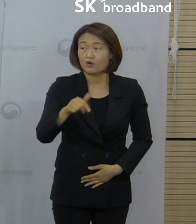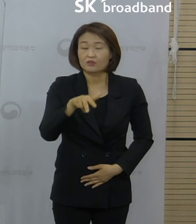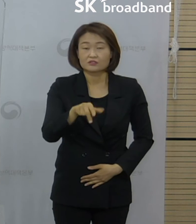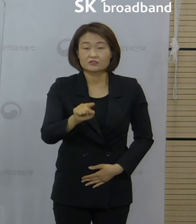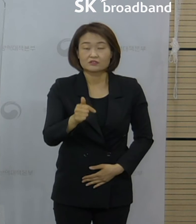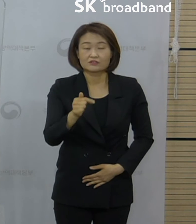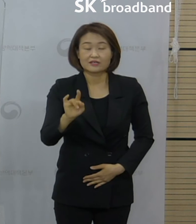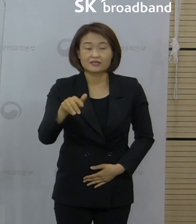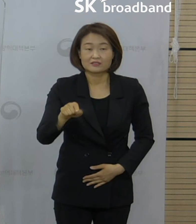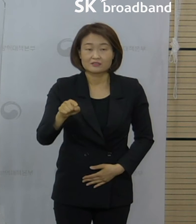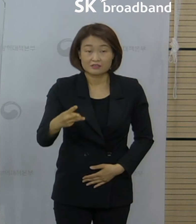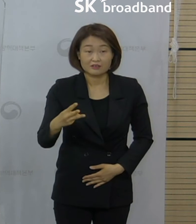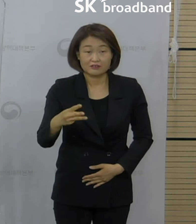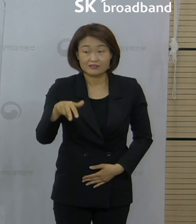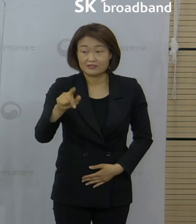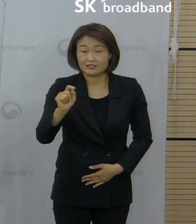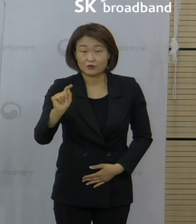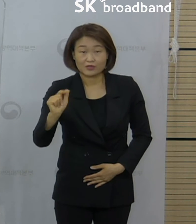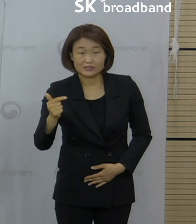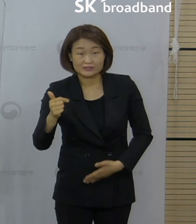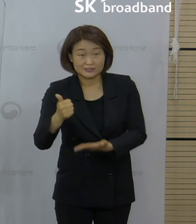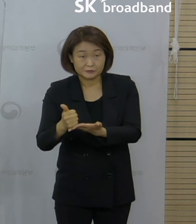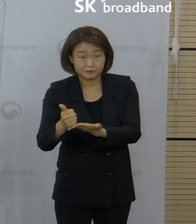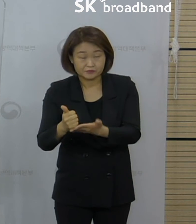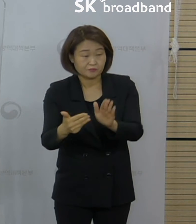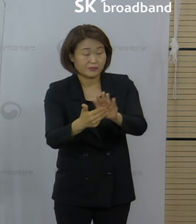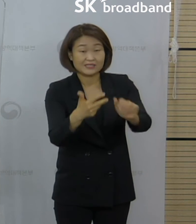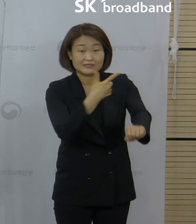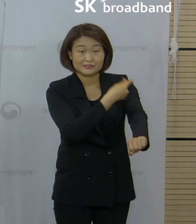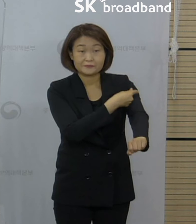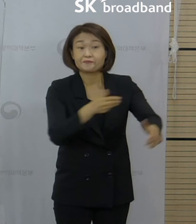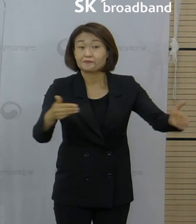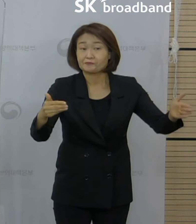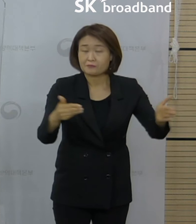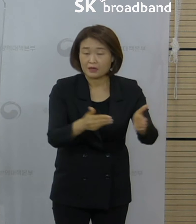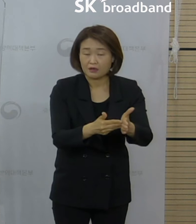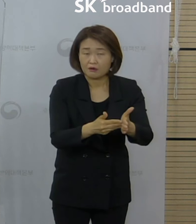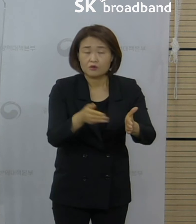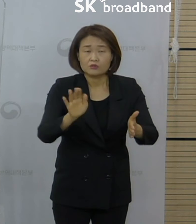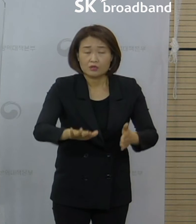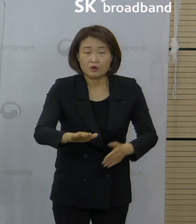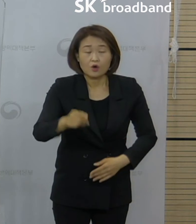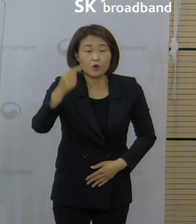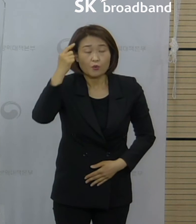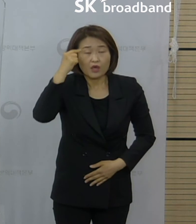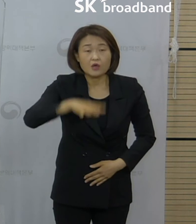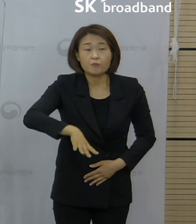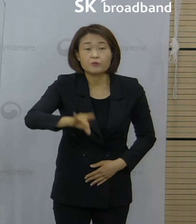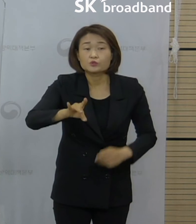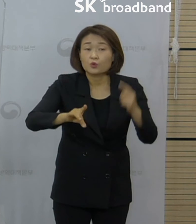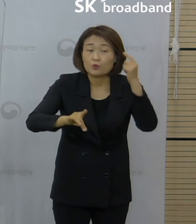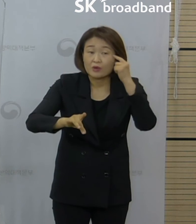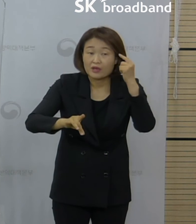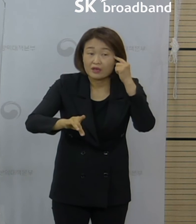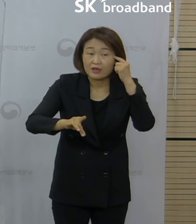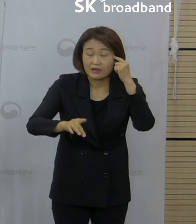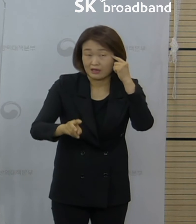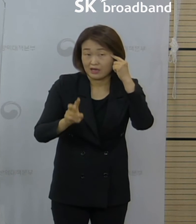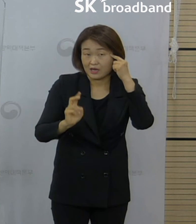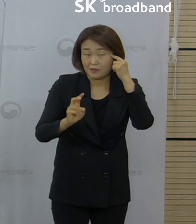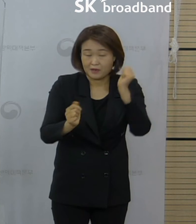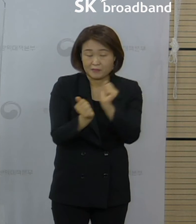했는데 이분들의 우선 접종 이유가 궁금하다고 질문 주셨습니다. 방역 컨트롤 타워인 중대본